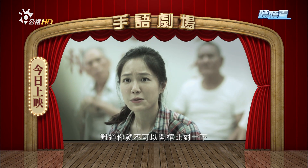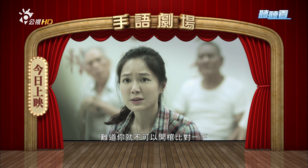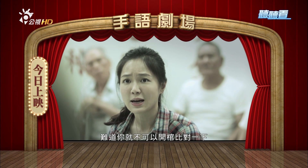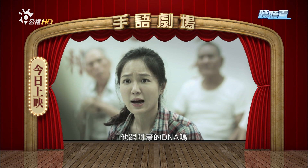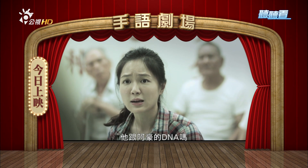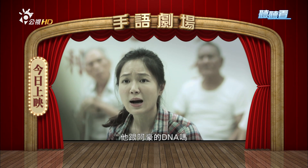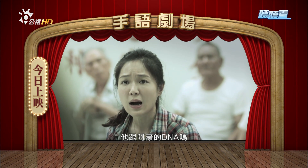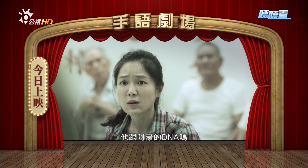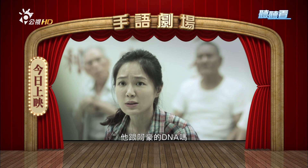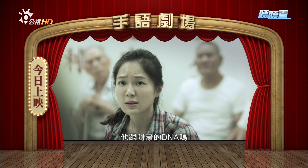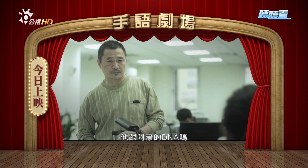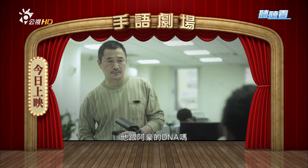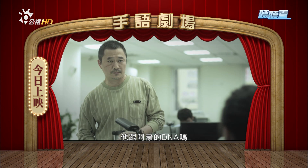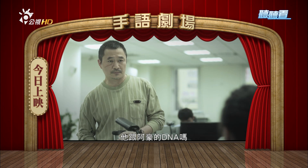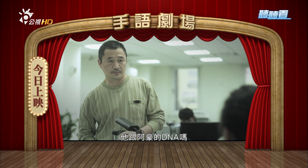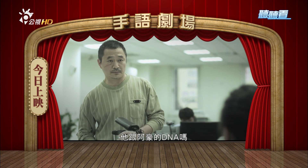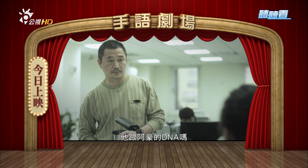对一下他跟阿豪的 DNA 吗